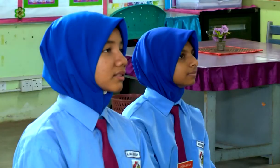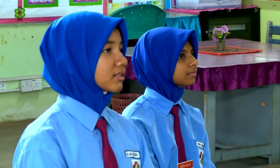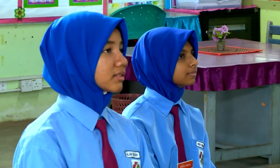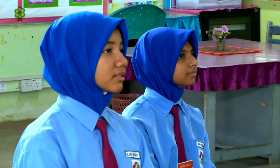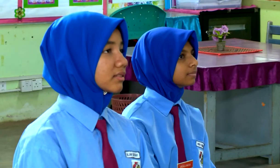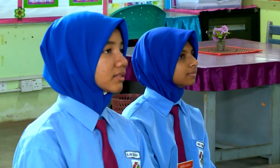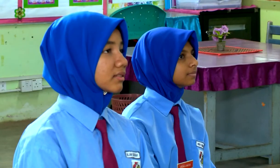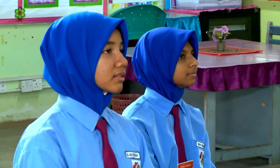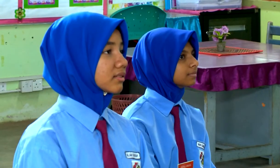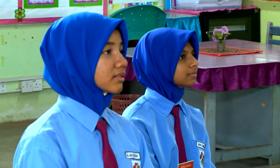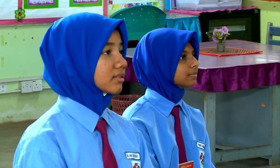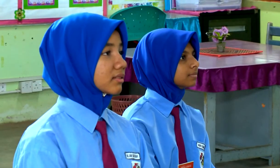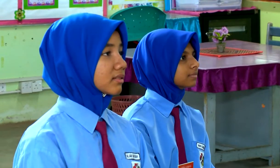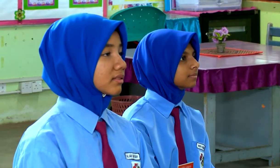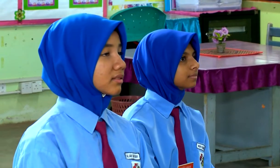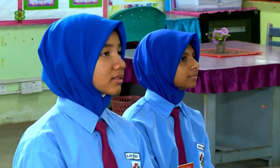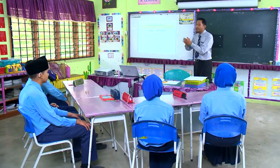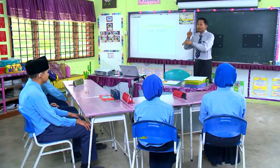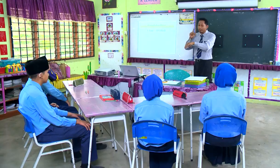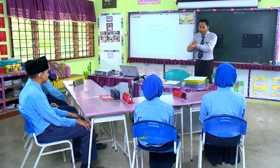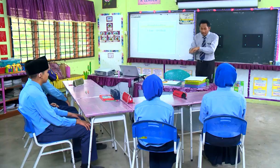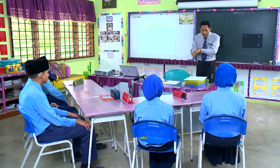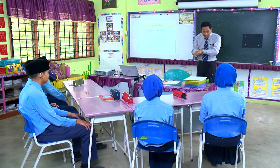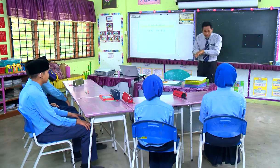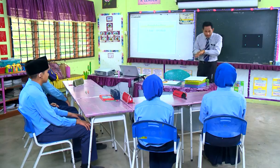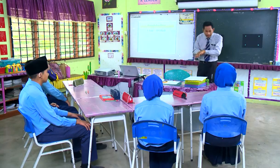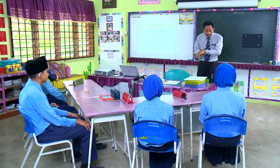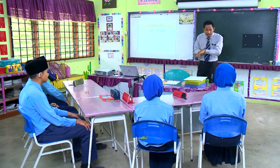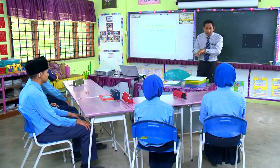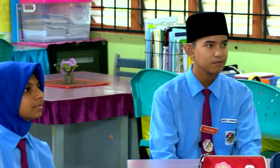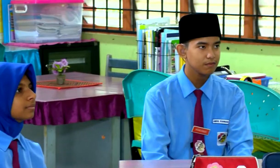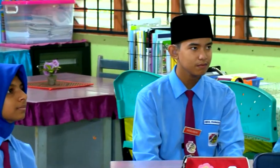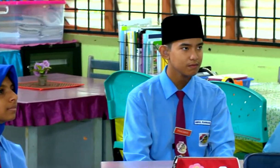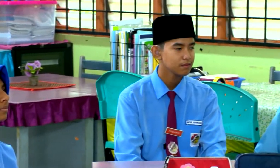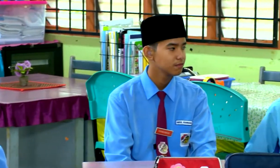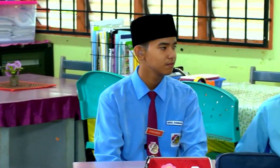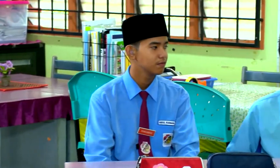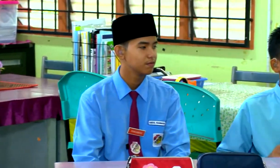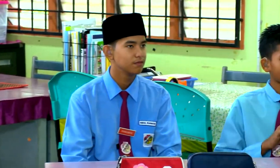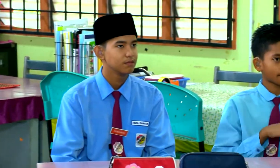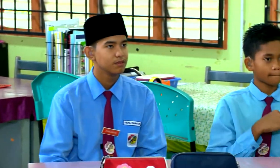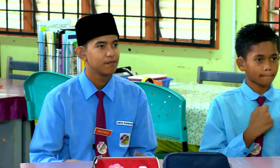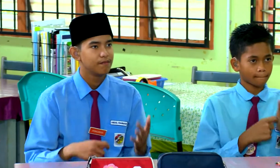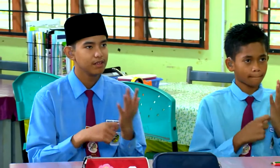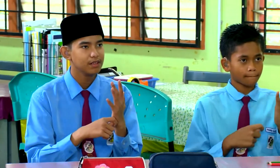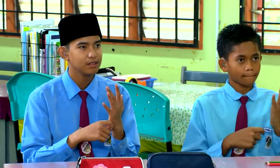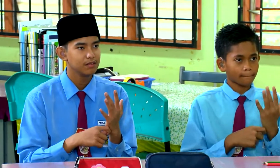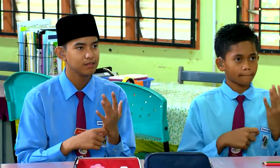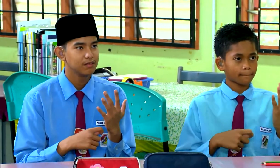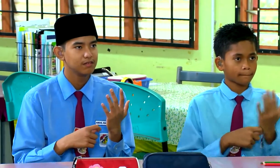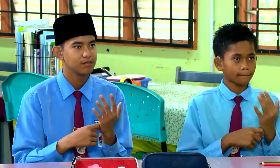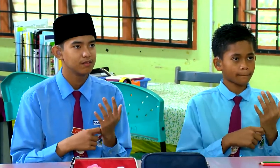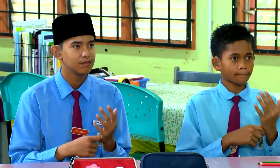semua murid-murid tentang penambahan masa. Apa? Tambah masa. Penambahan